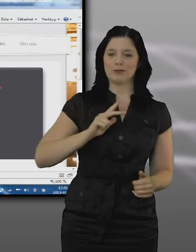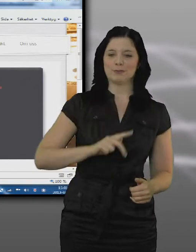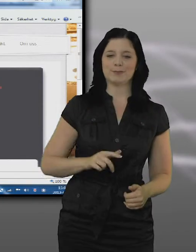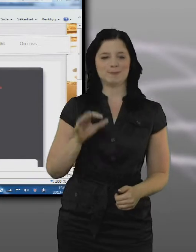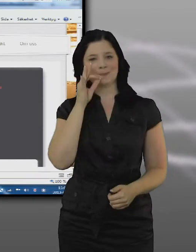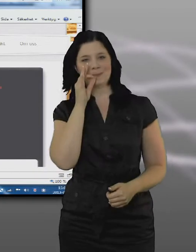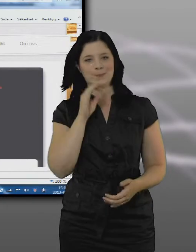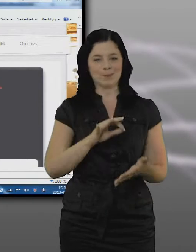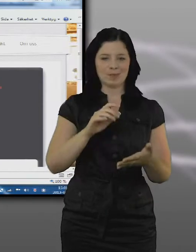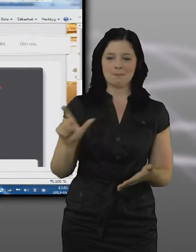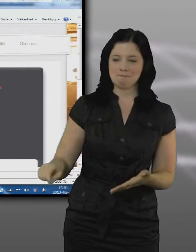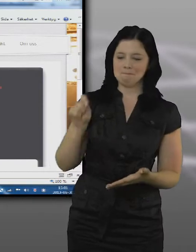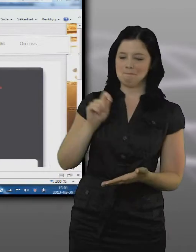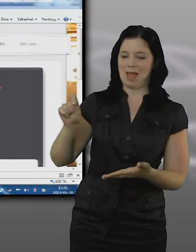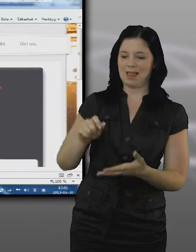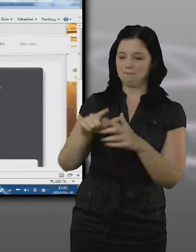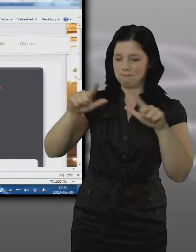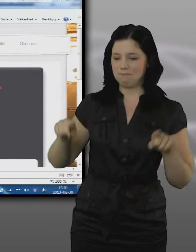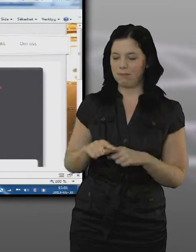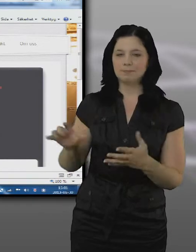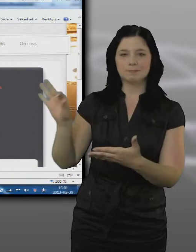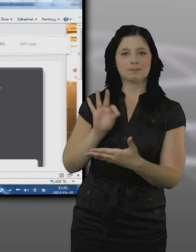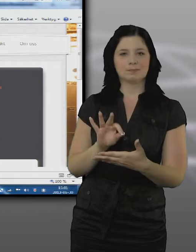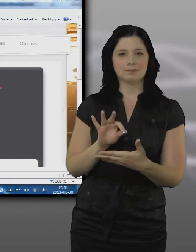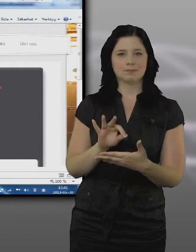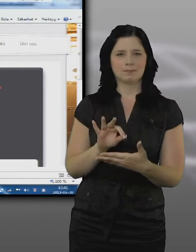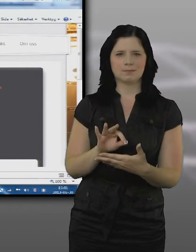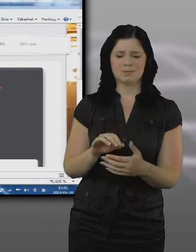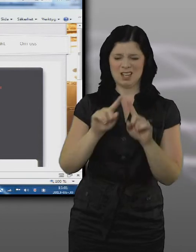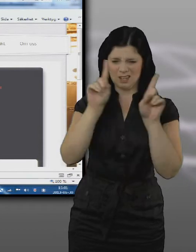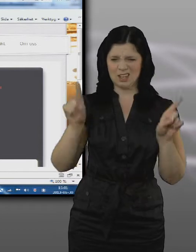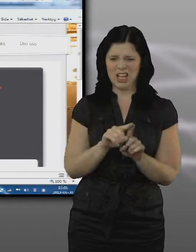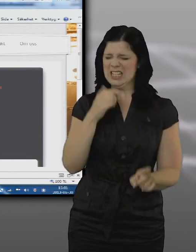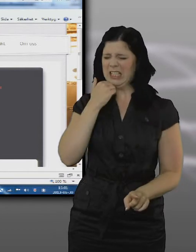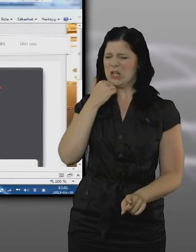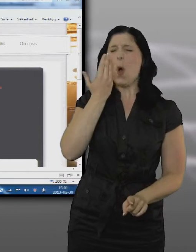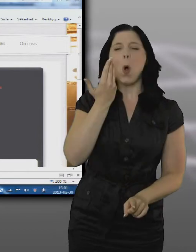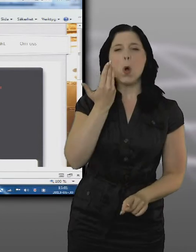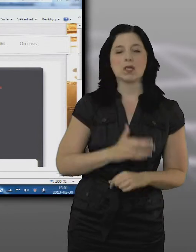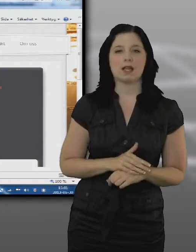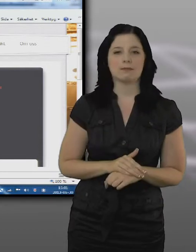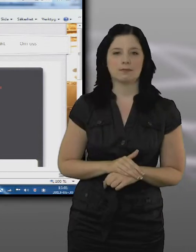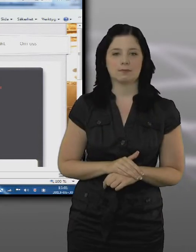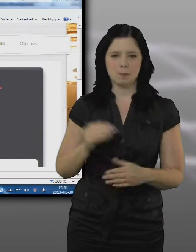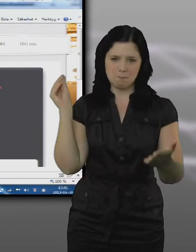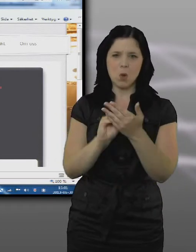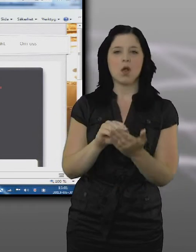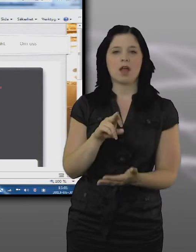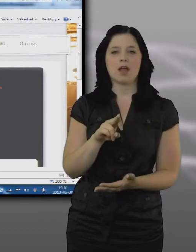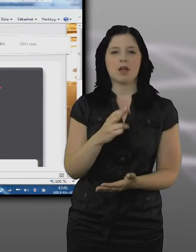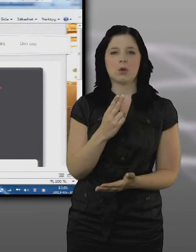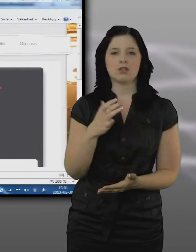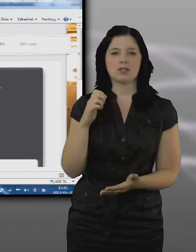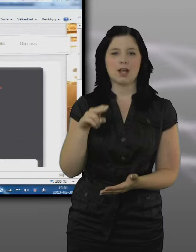och anteckningsbok från bordet. Skärmen är skrikigt rosa mot texten Russian